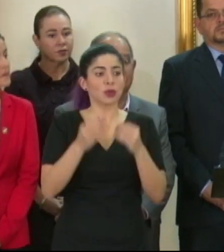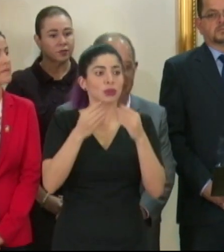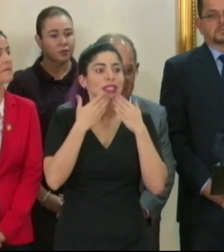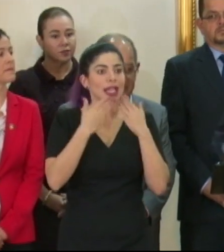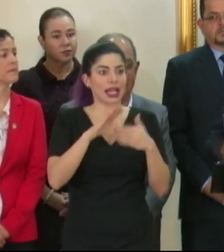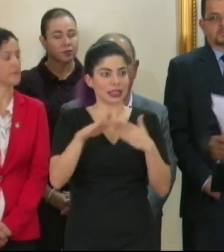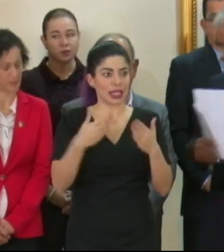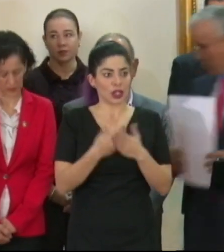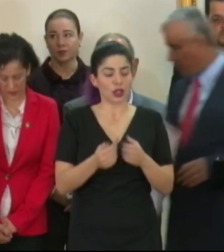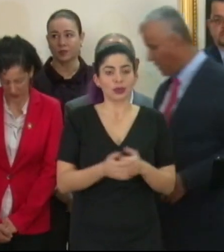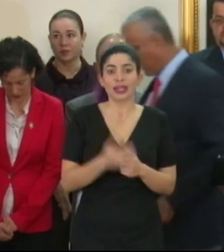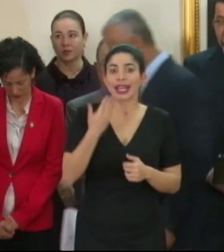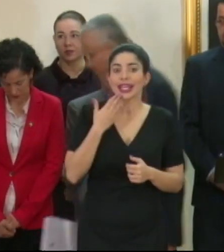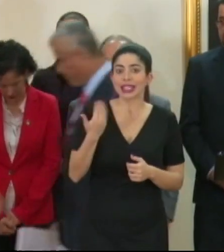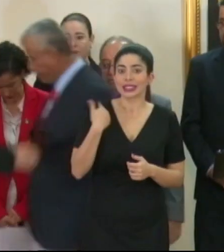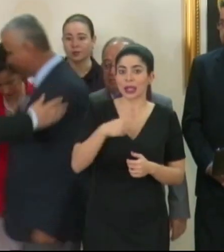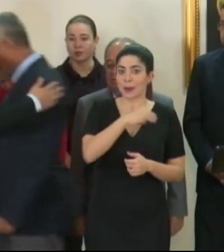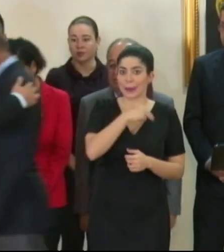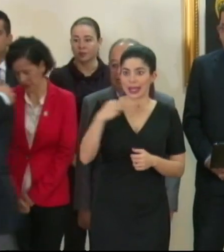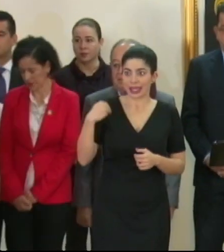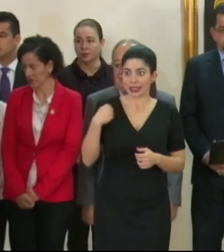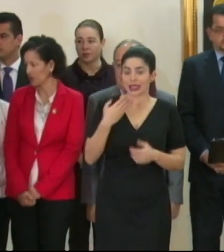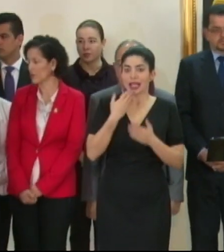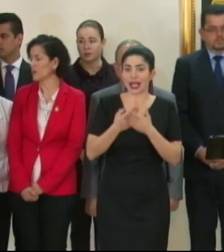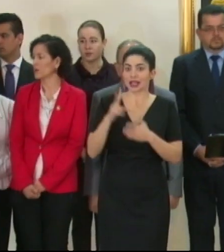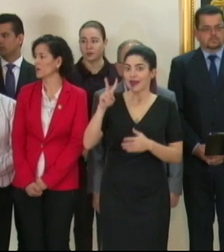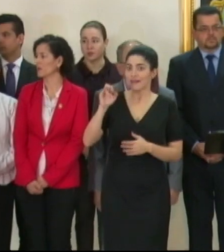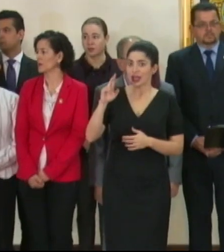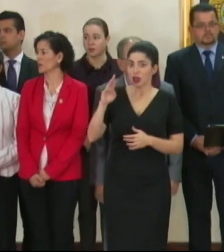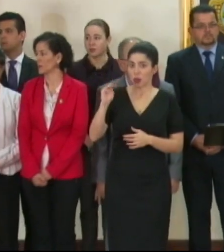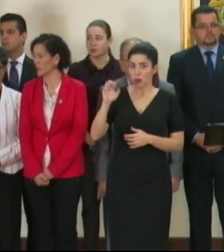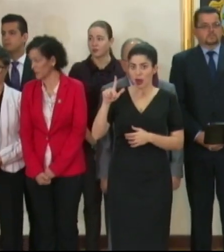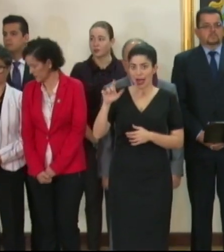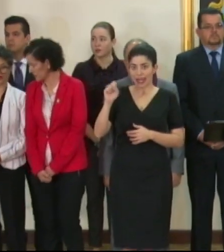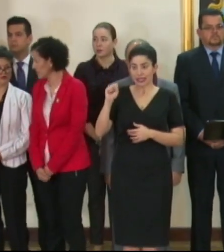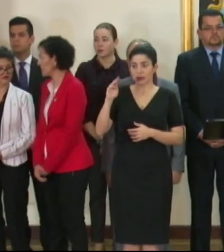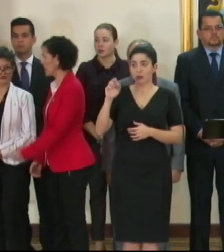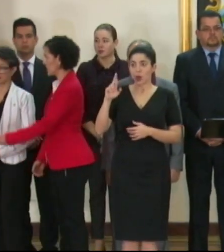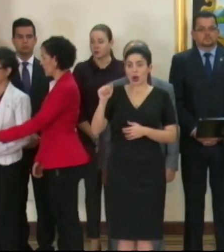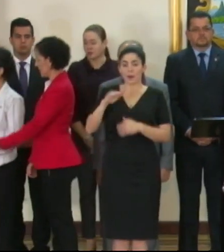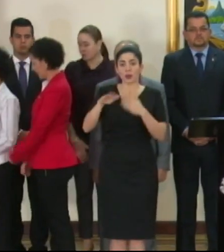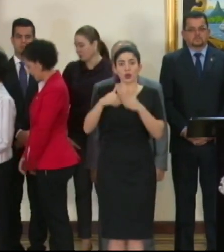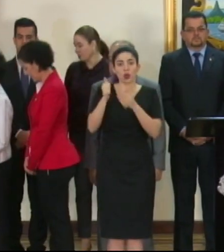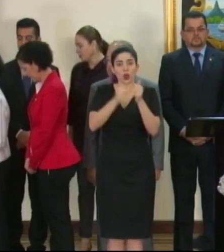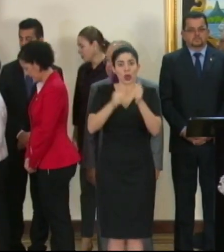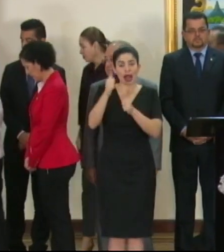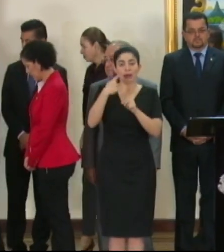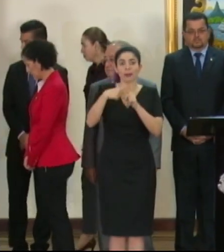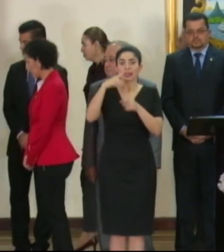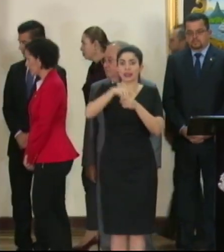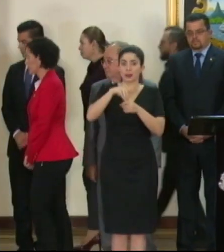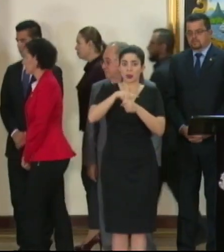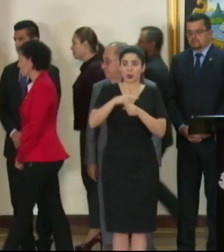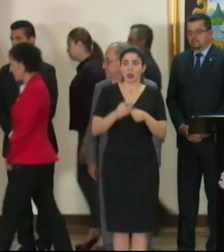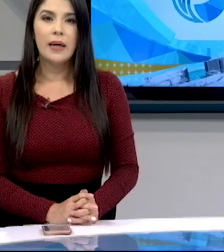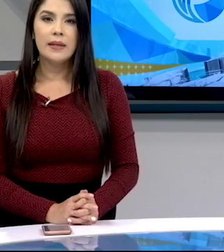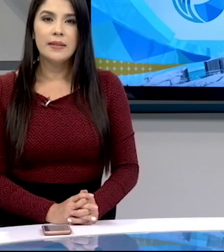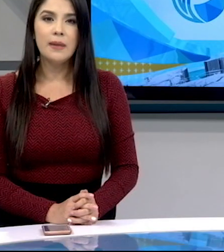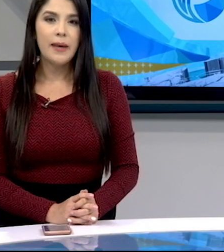luego de su renuncia como ministro, Víctor Morales tendrá que comparecer ante la comisión especial que investiga la creación de la